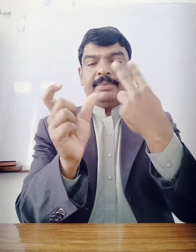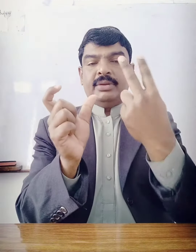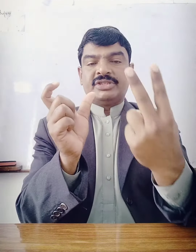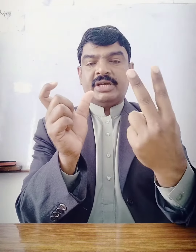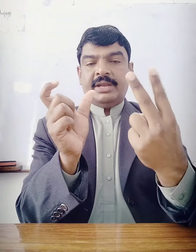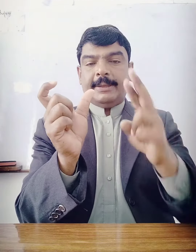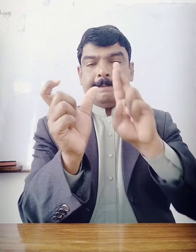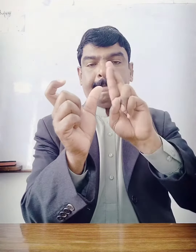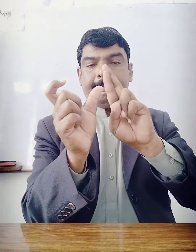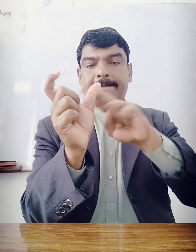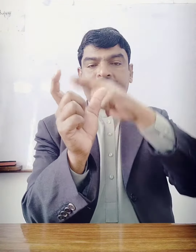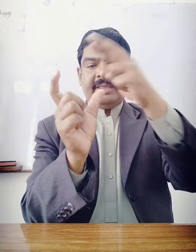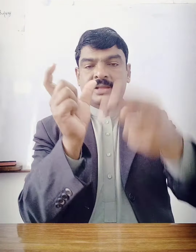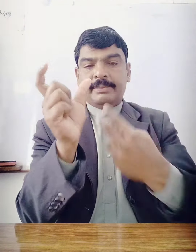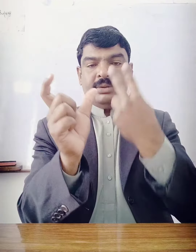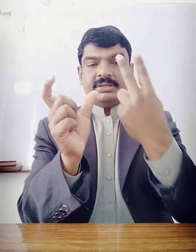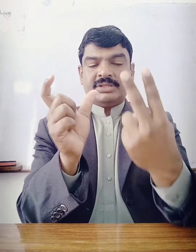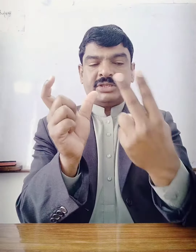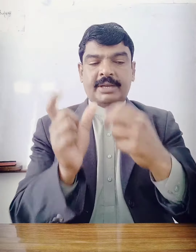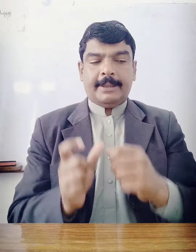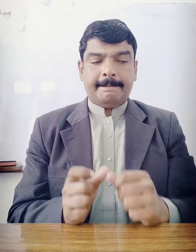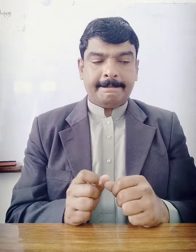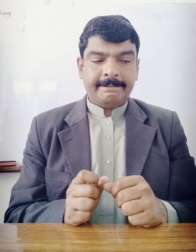रबियुल सानी, रबियुल सानी।